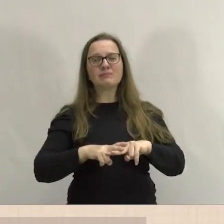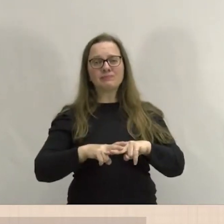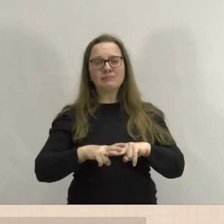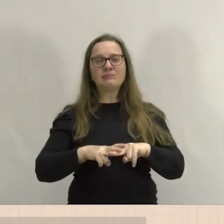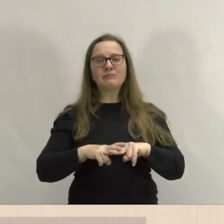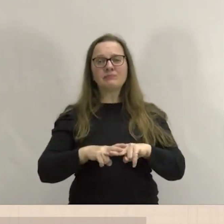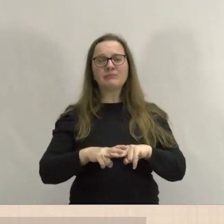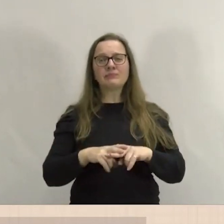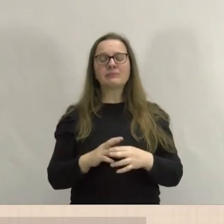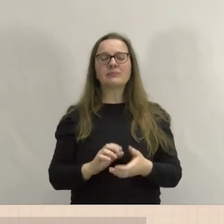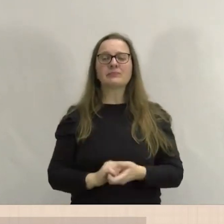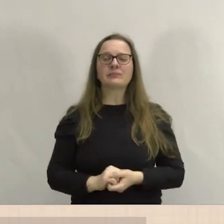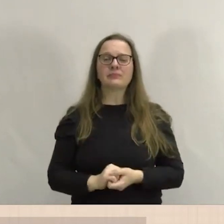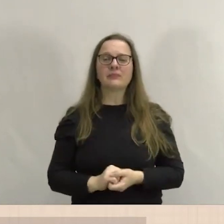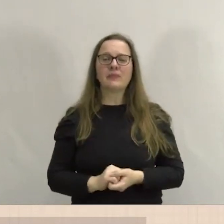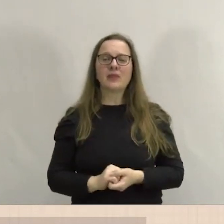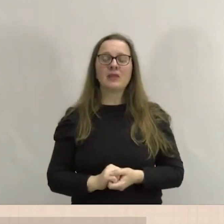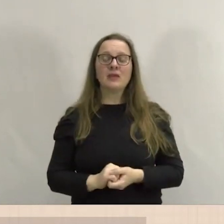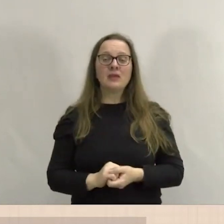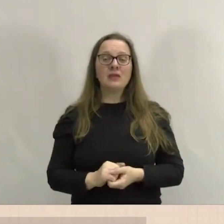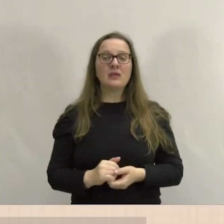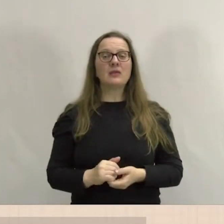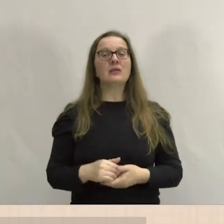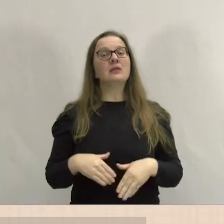Eu hoje à tarde disse para os cooperadores: